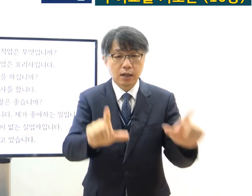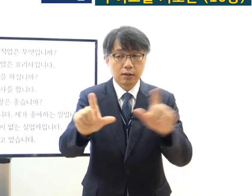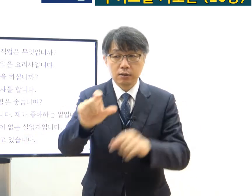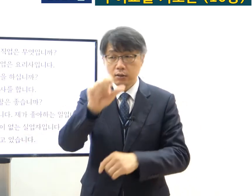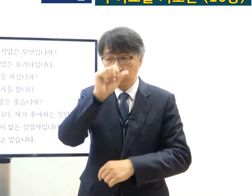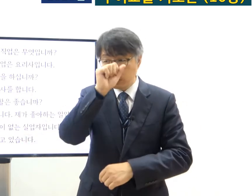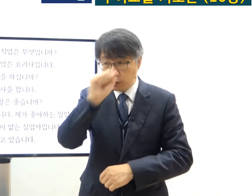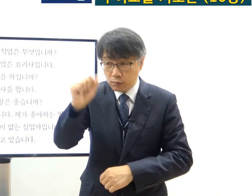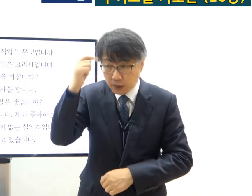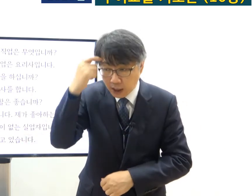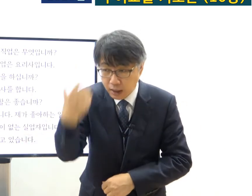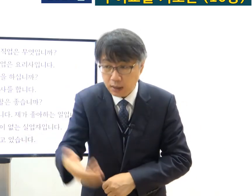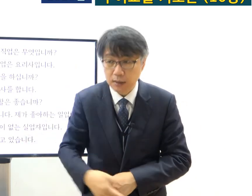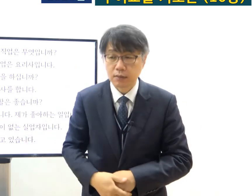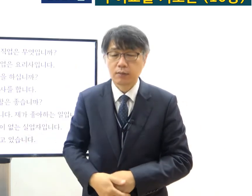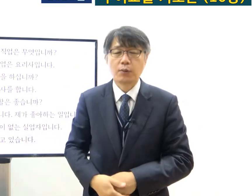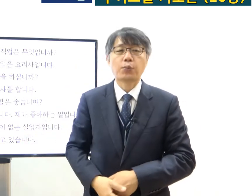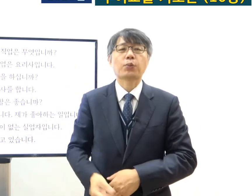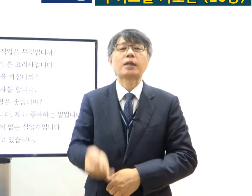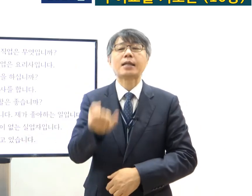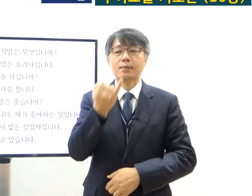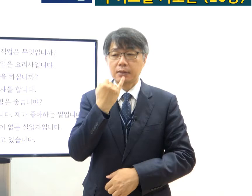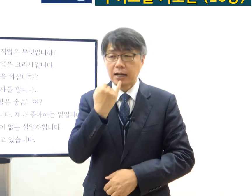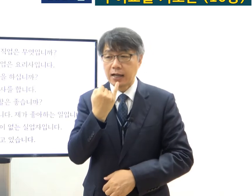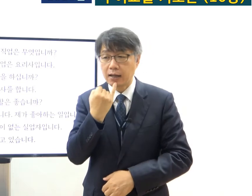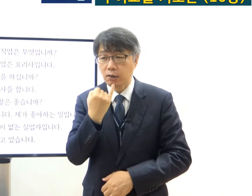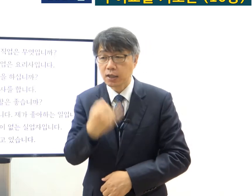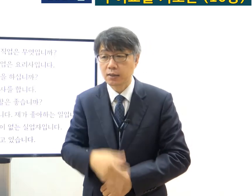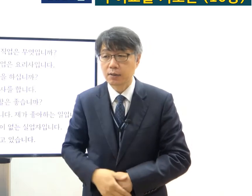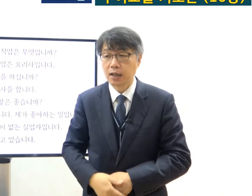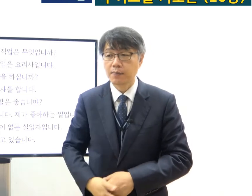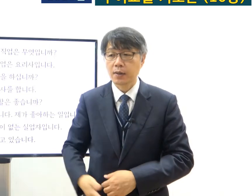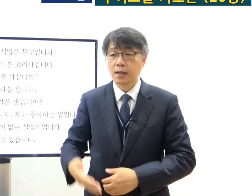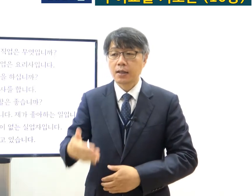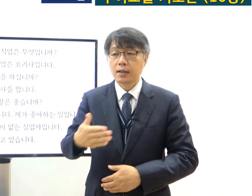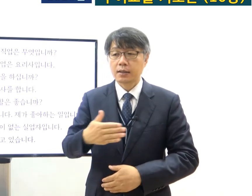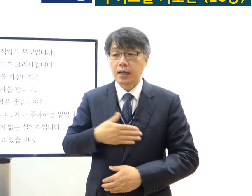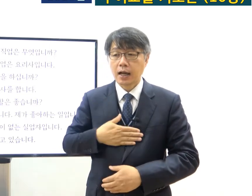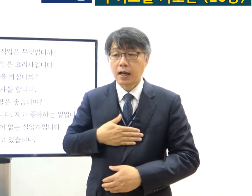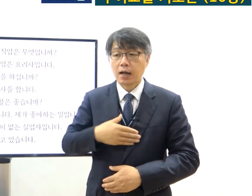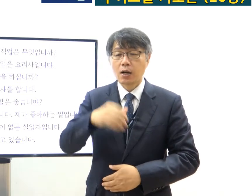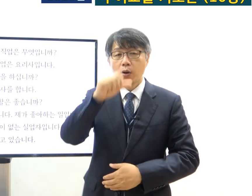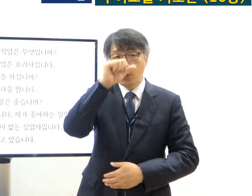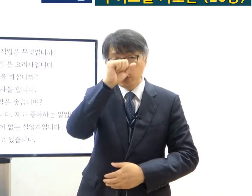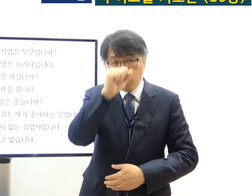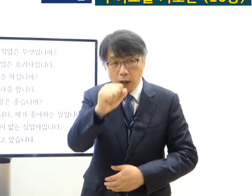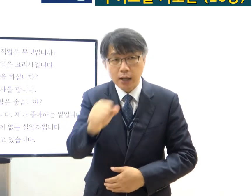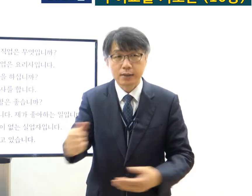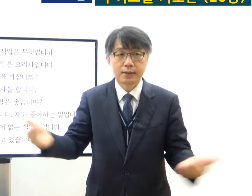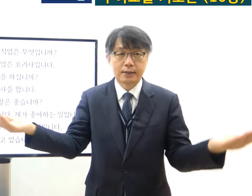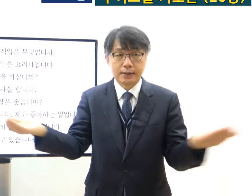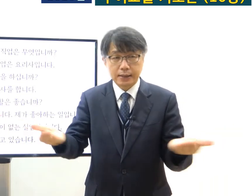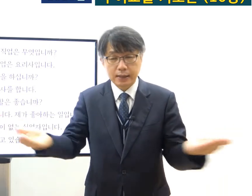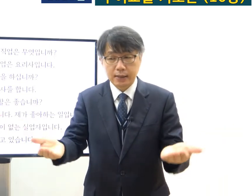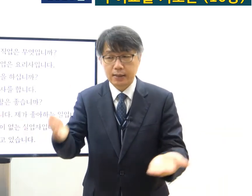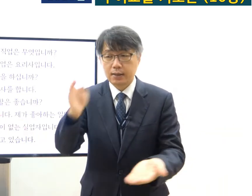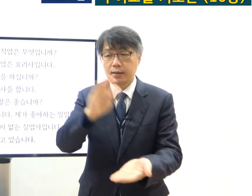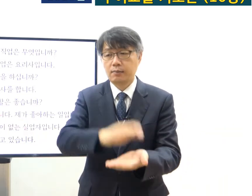생활은 좋습니까? 괜찮습니다. 제가 좋아하는